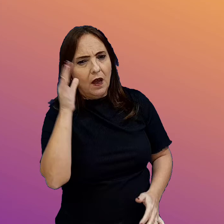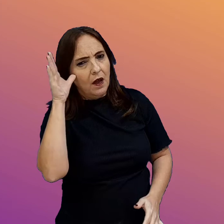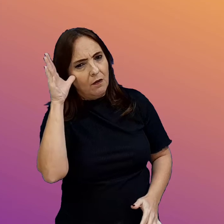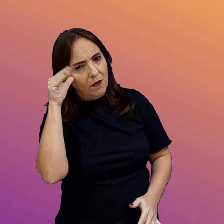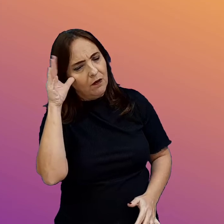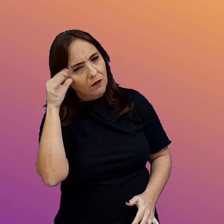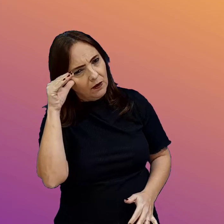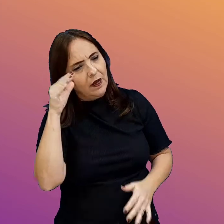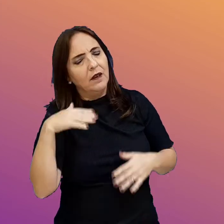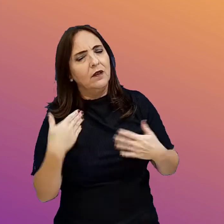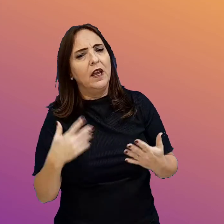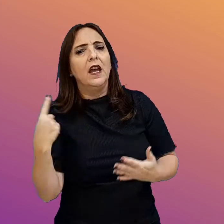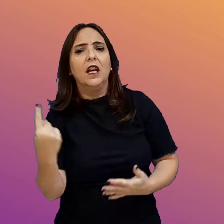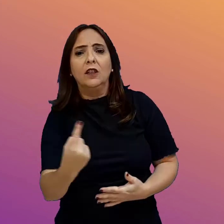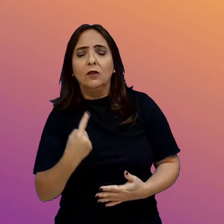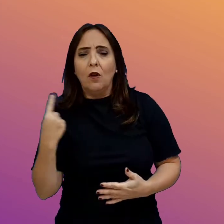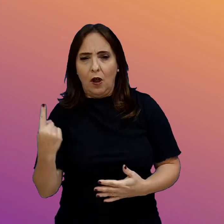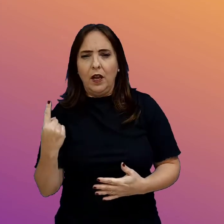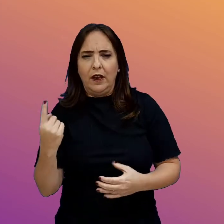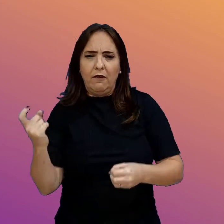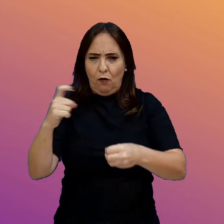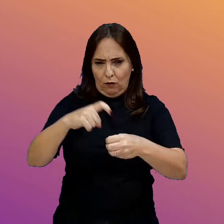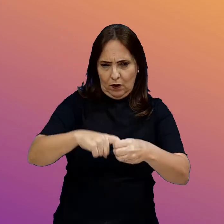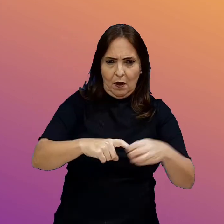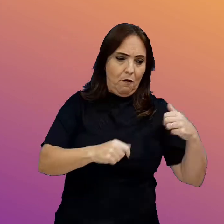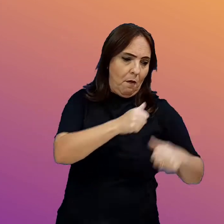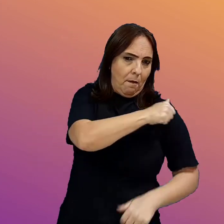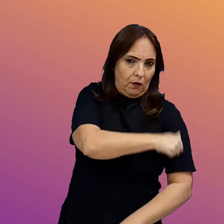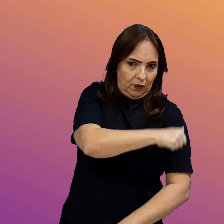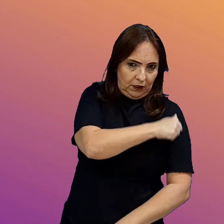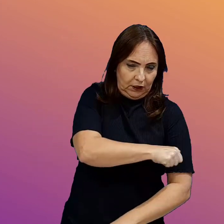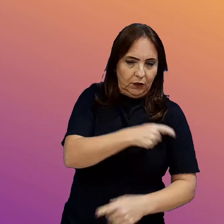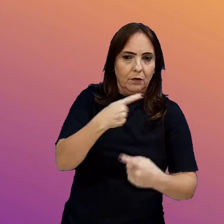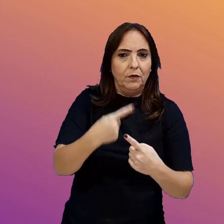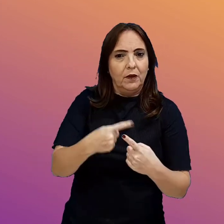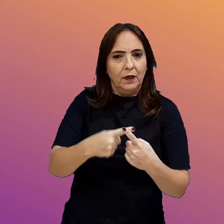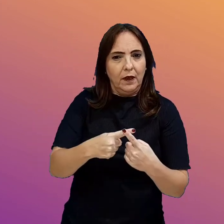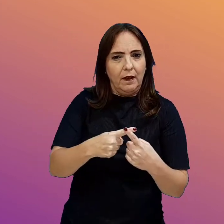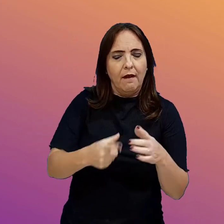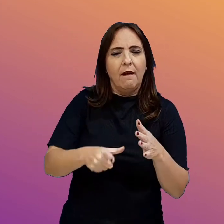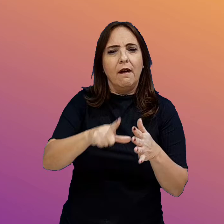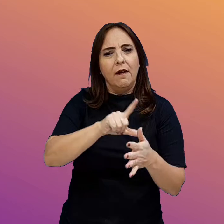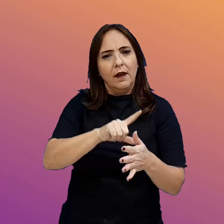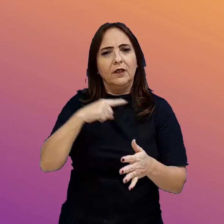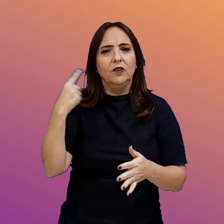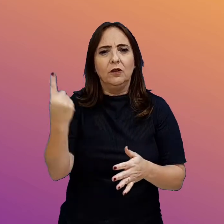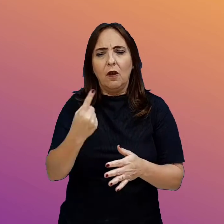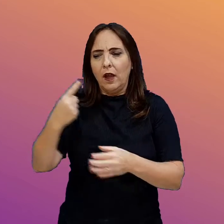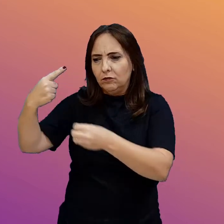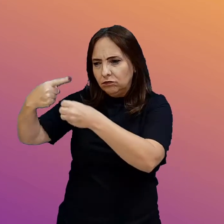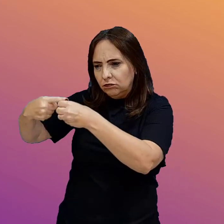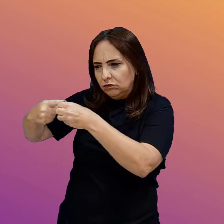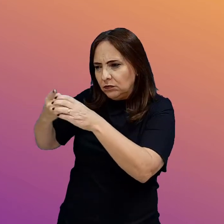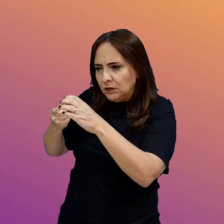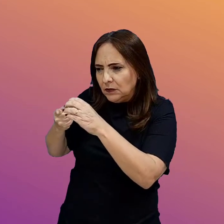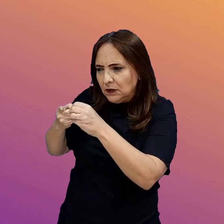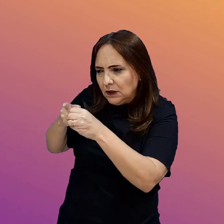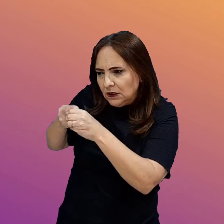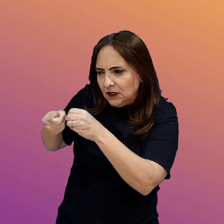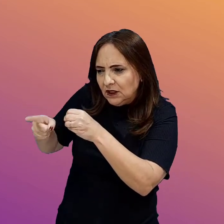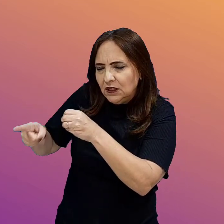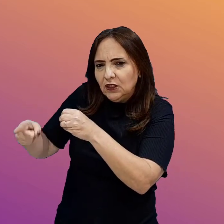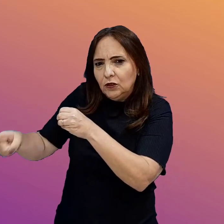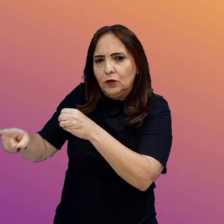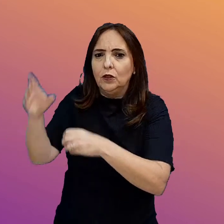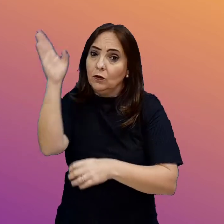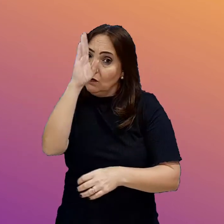quando voltou para o Rio, né, depois de um tempo que a gente passou pastoreando pelo interior do Brasil,